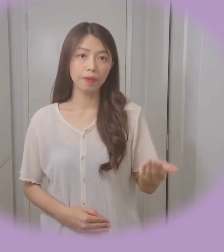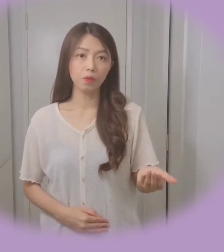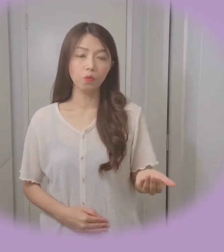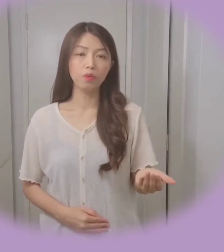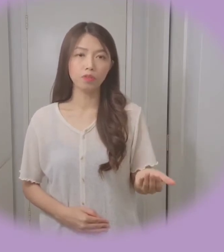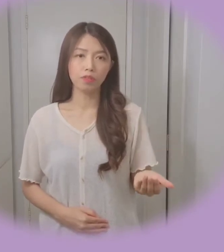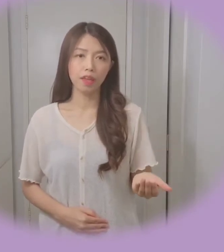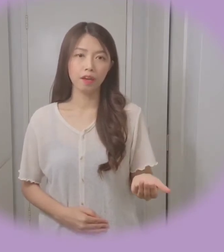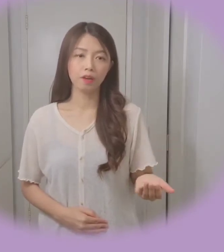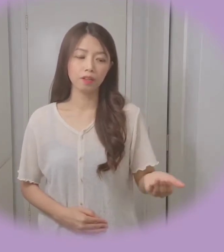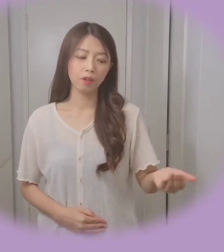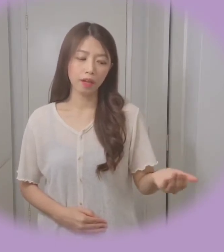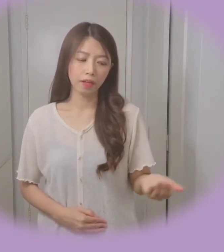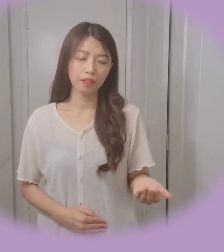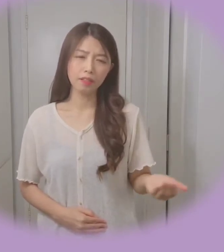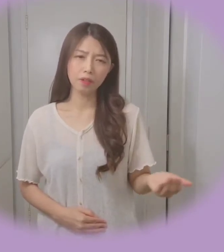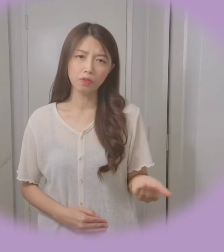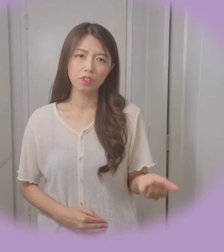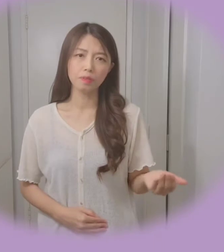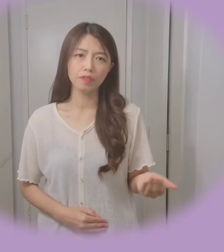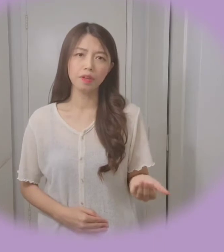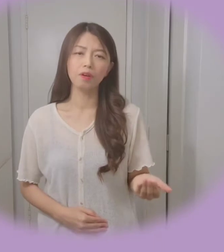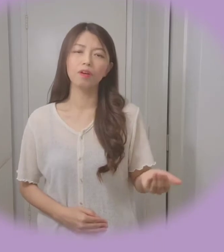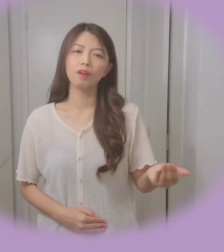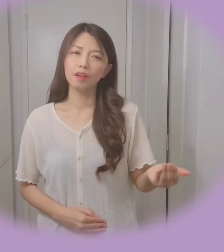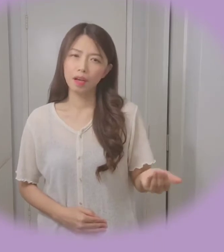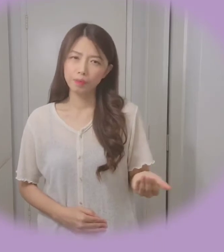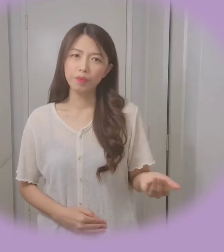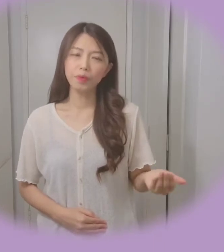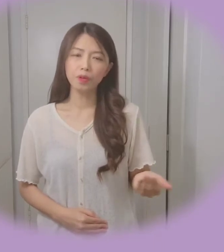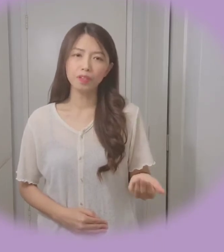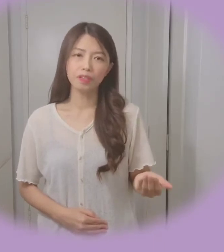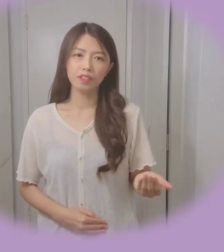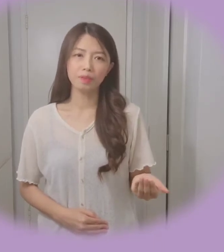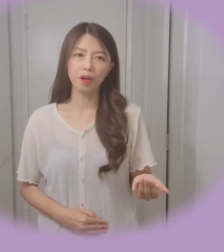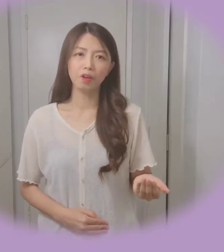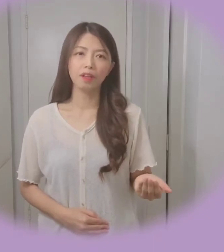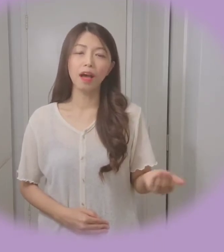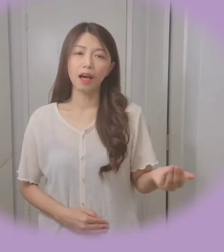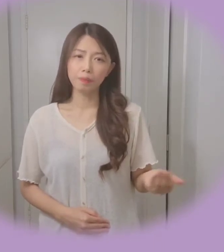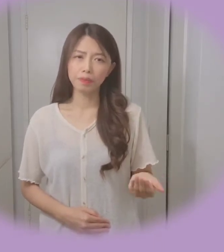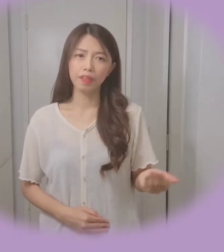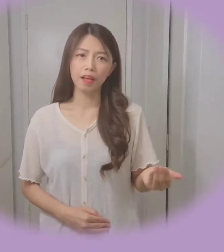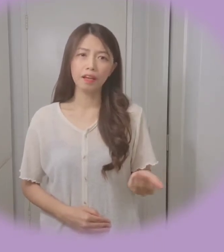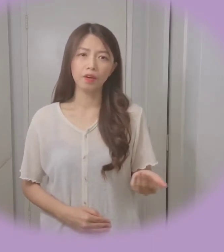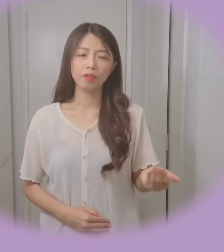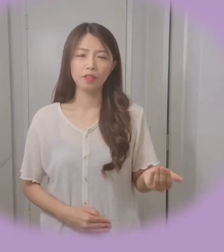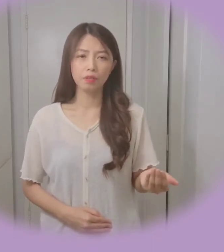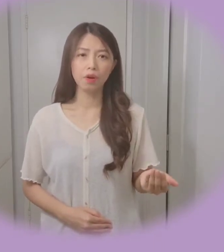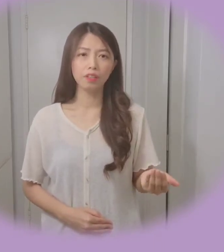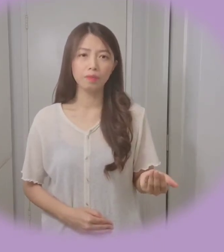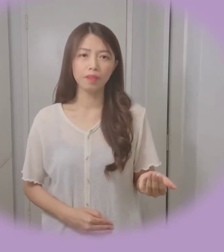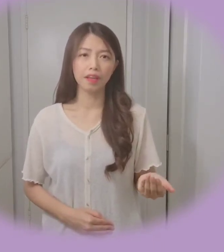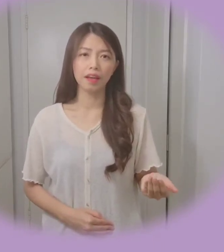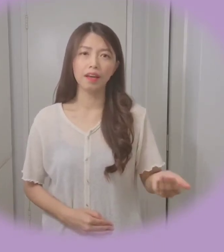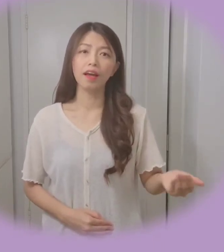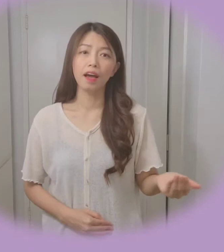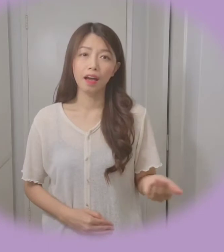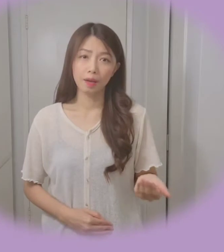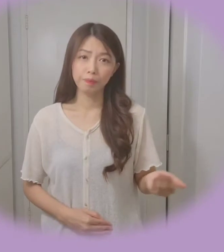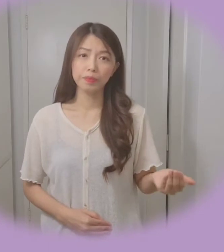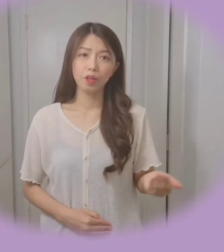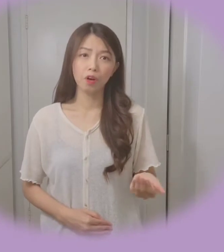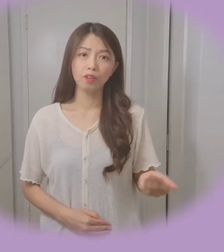상태에서 약간만 오므려 주세요. 그래서 약간 흔들어 주시면서 아픈 표정을 지으시면 아프다 라고 한 뜻의 수어가